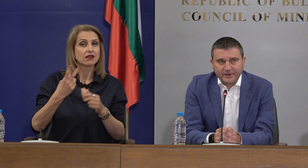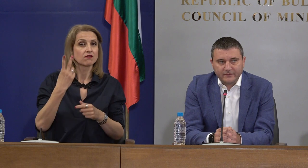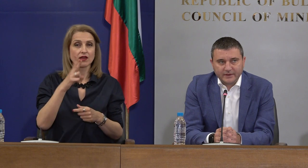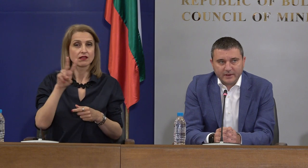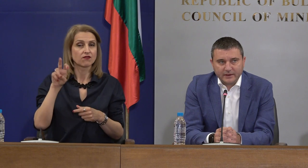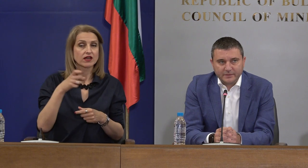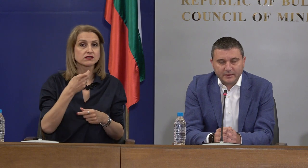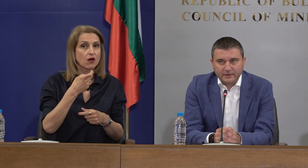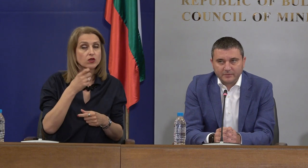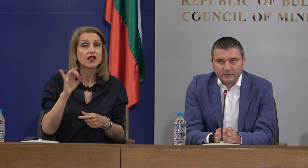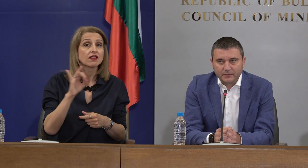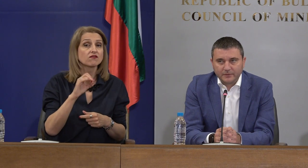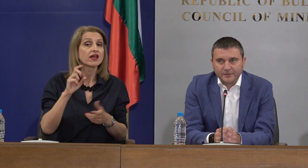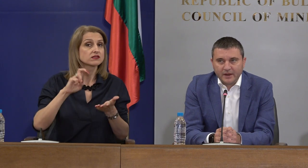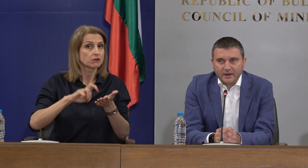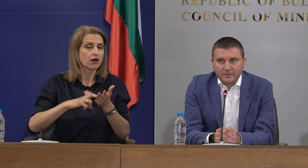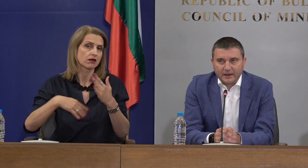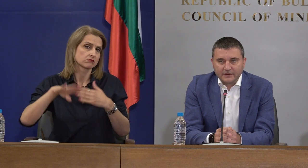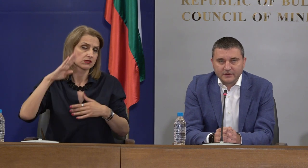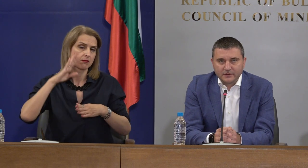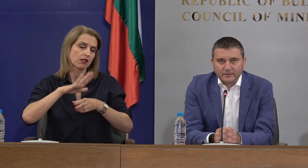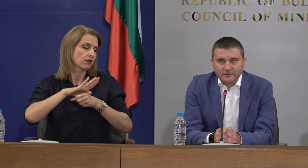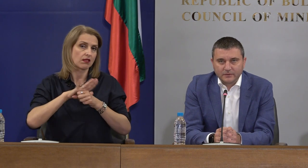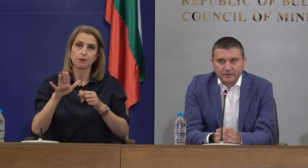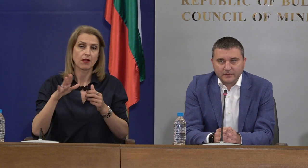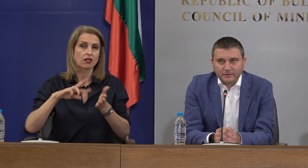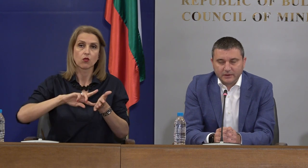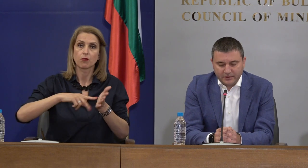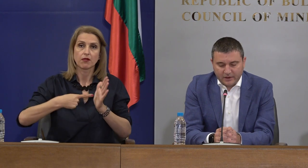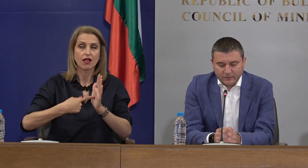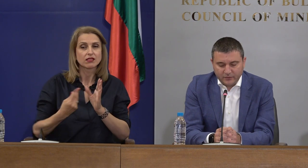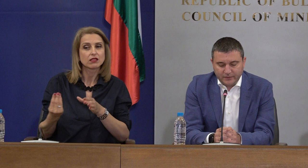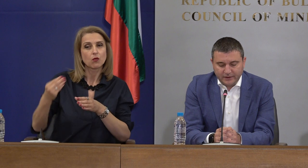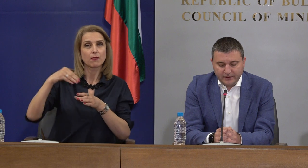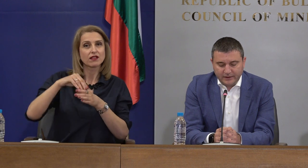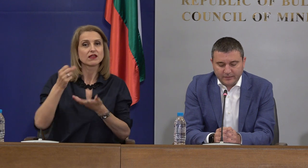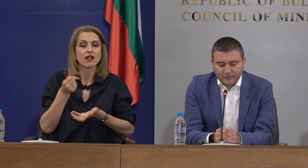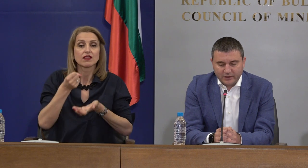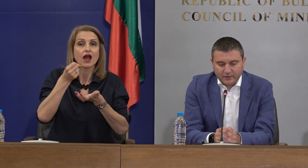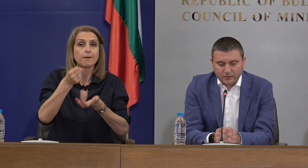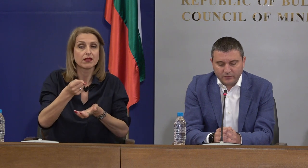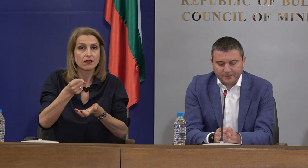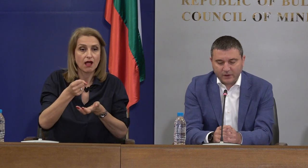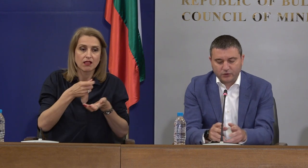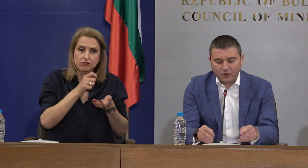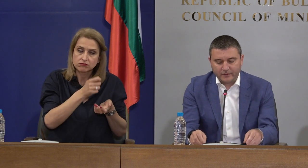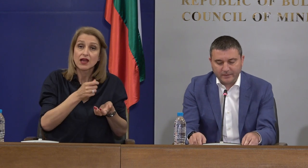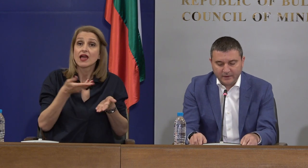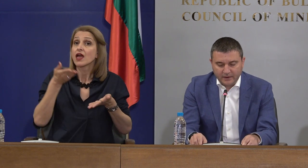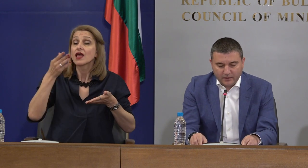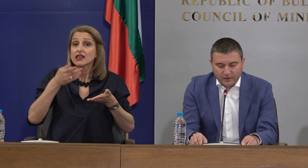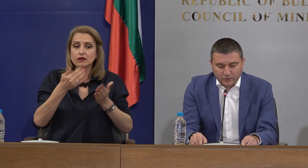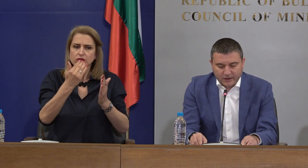година Инвестбанк изпълни напълно плана за допълнителни капиталови буфери и последното